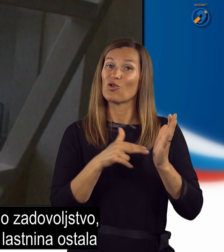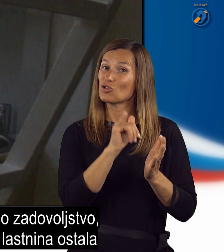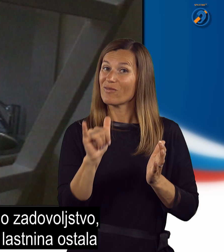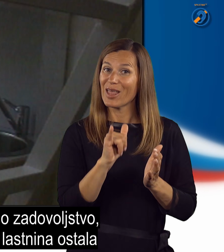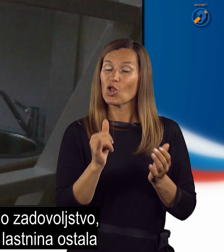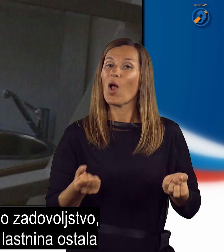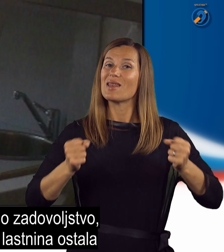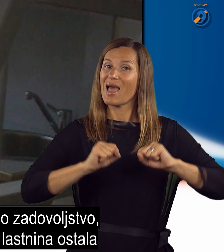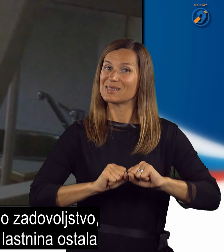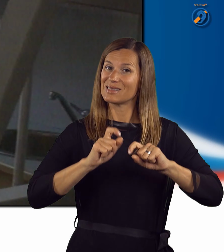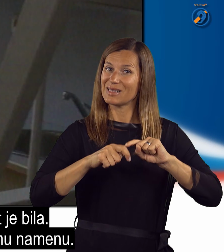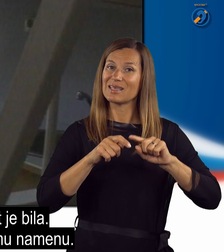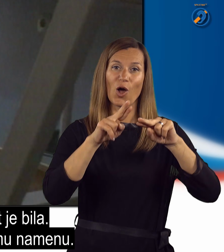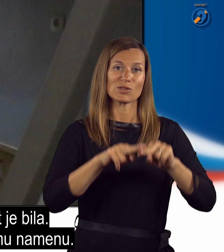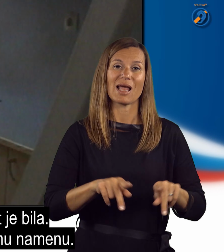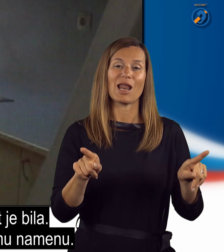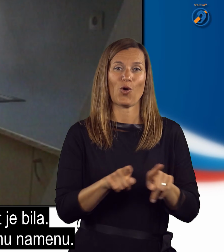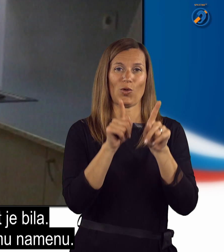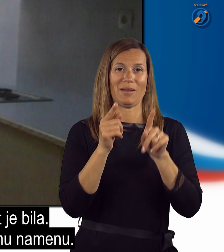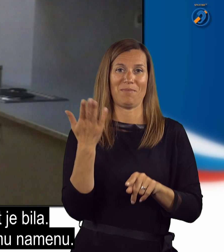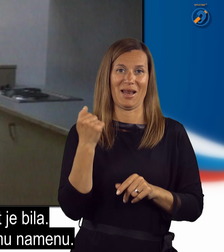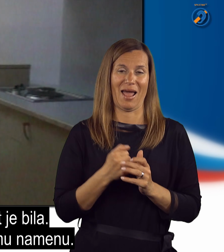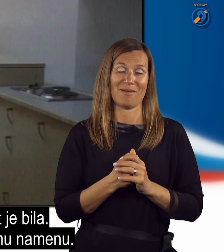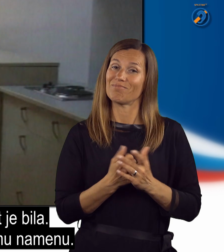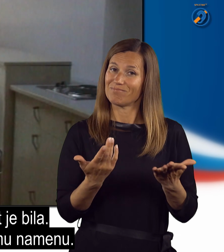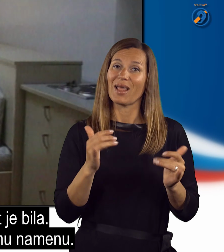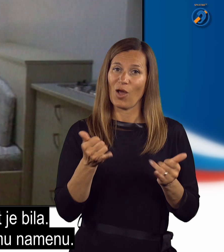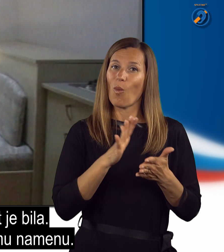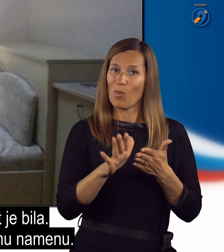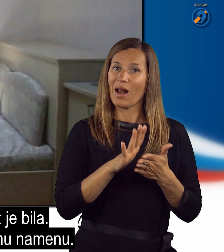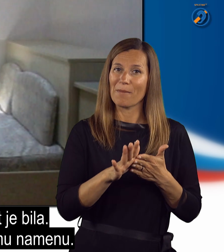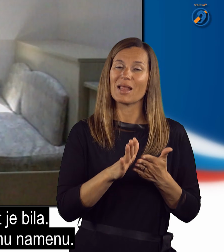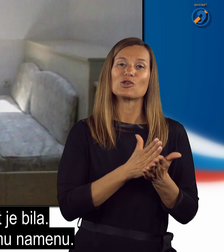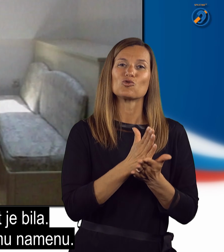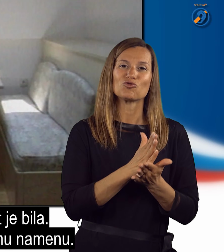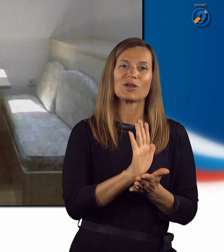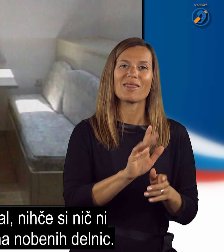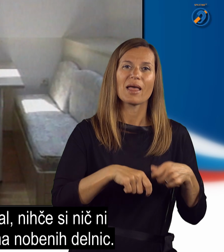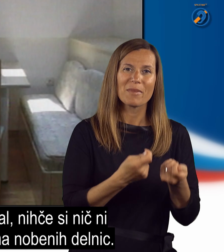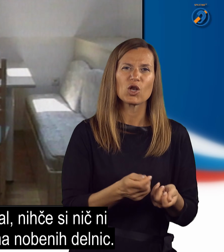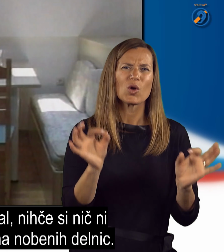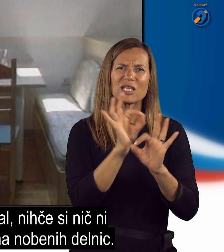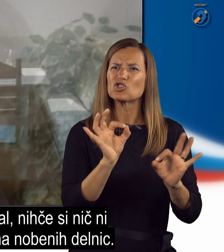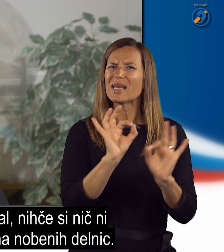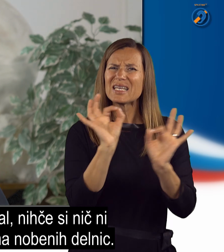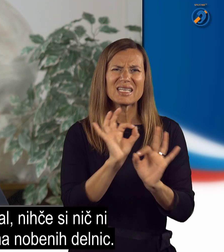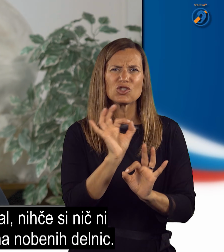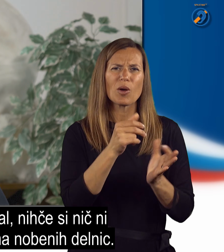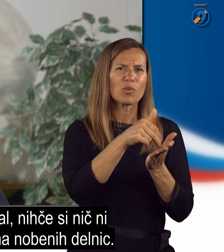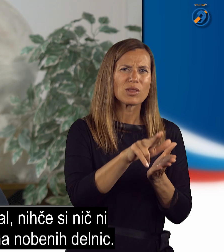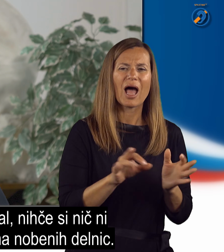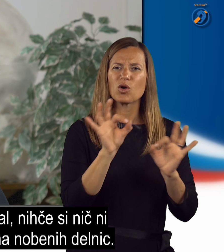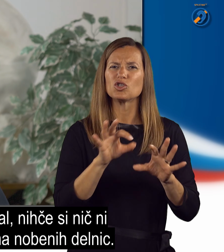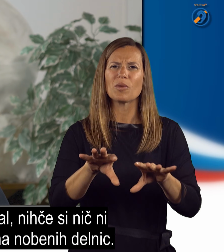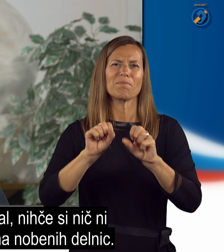danes lastnina ostala taka, kot je bila, služi svojemu namenu, nihče ni nič prodal, nihče si nič